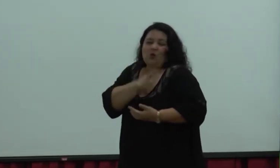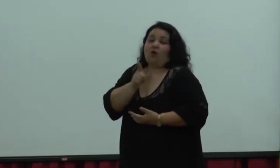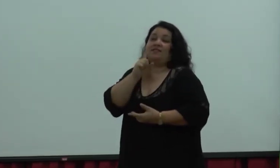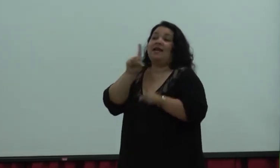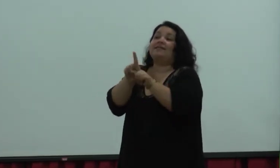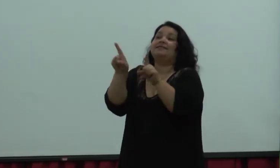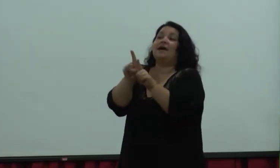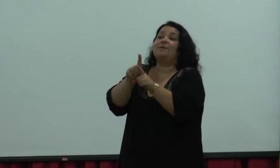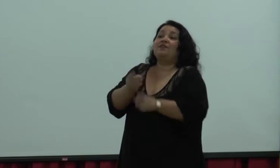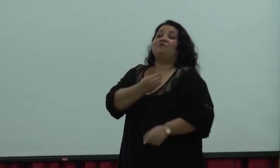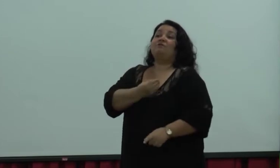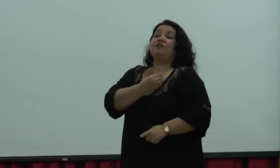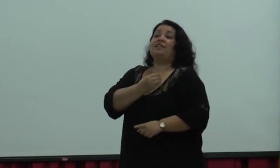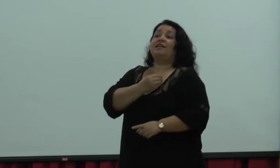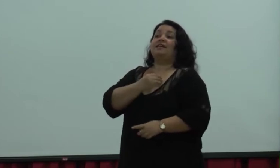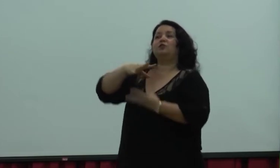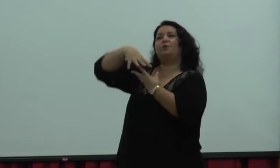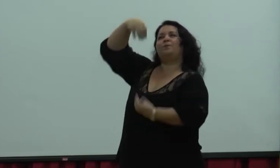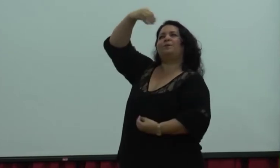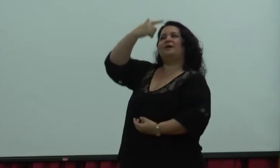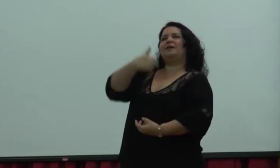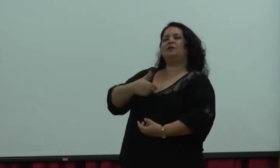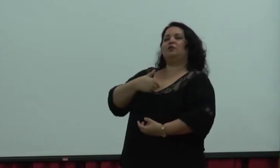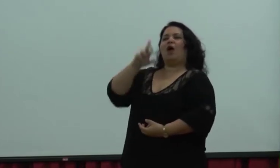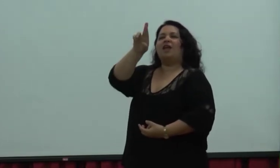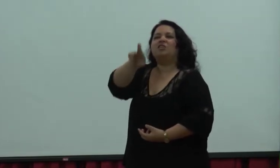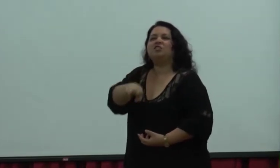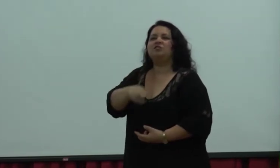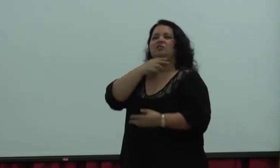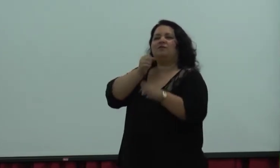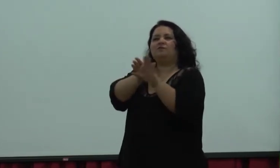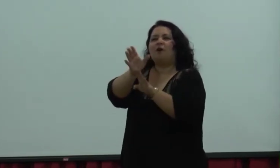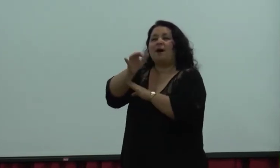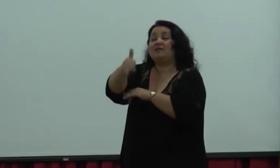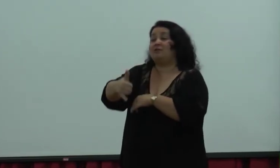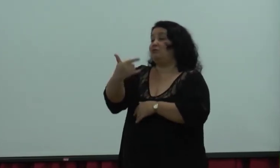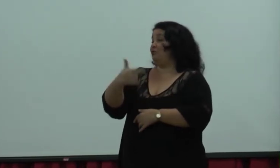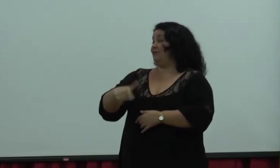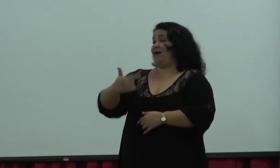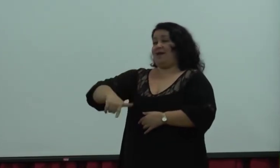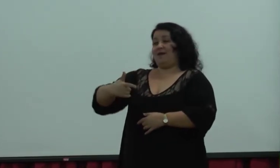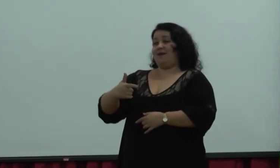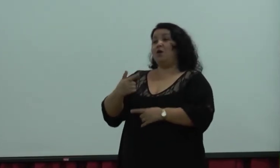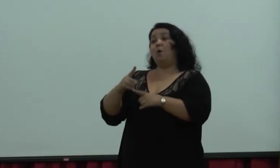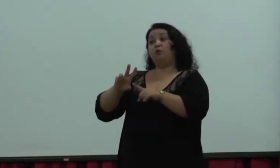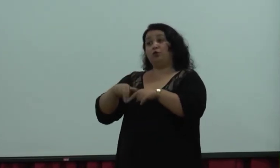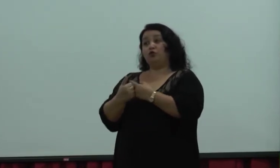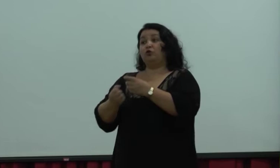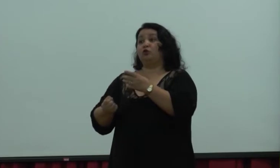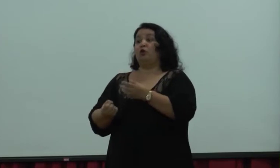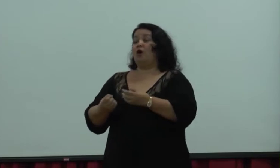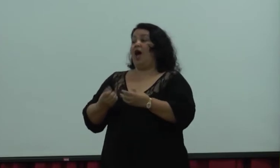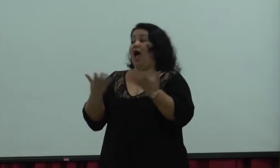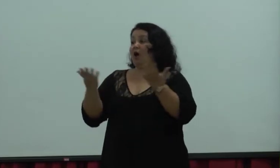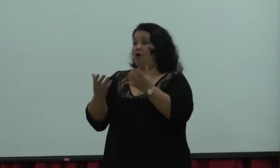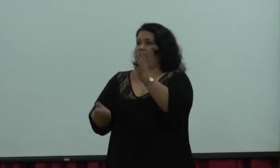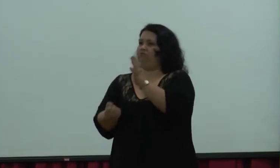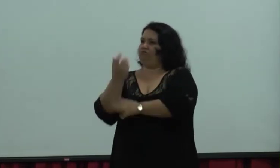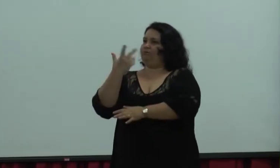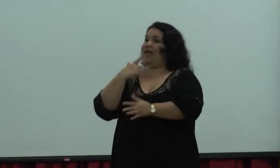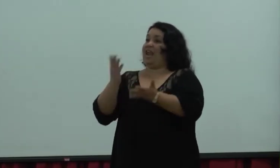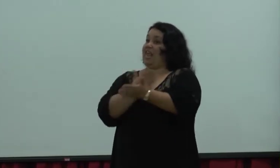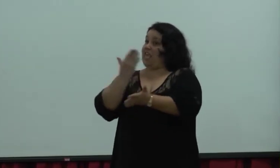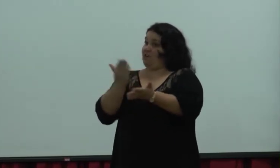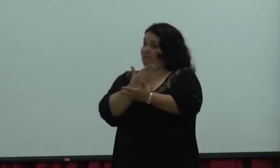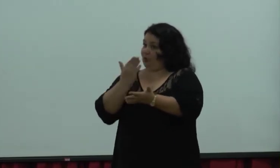espiritual. Por quê? Porque os pais ouvintes, eu estou lançando um livro, que é, o nome é A Criança